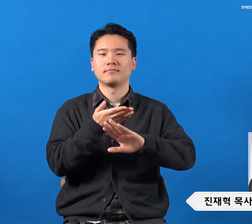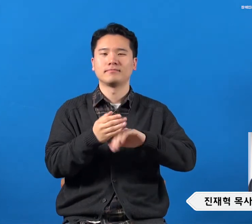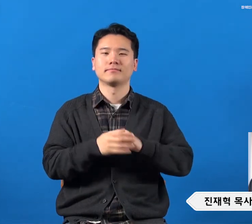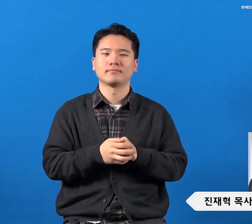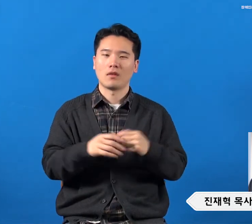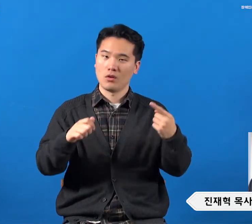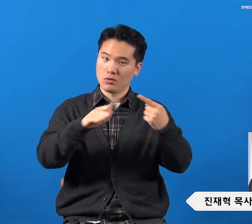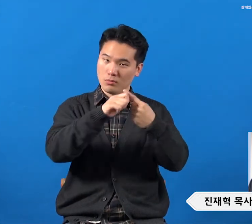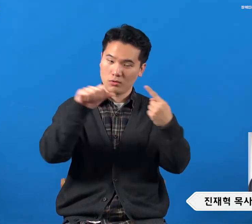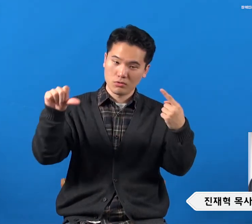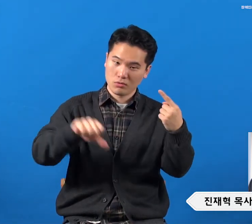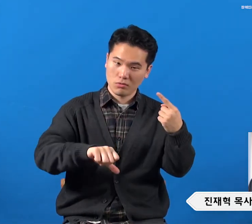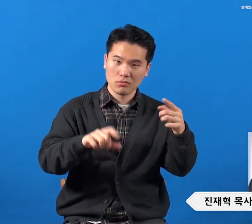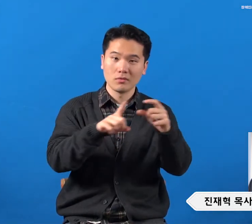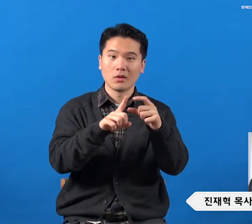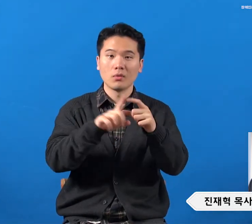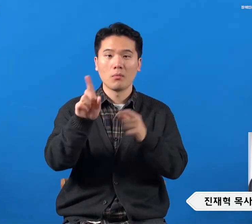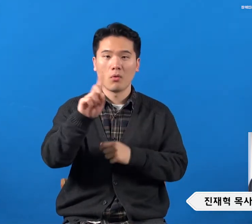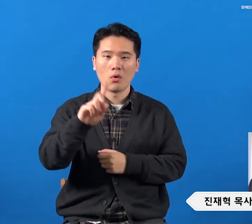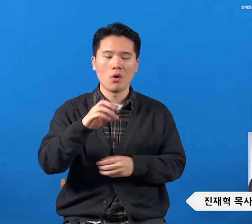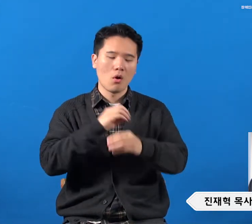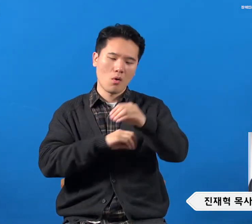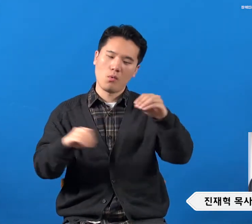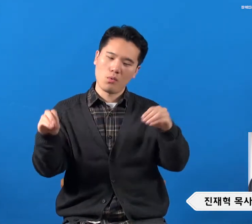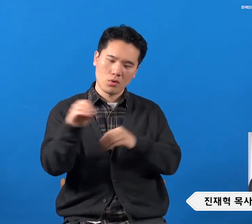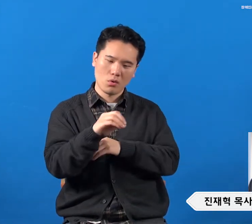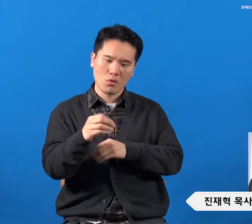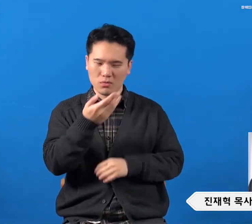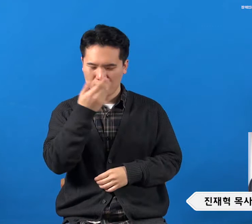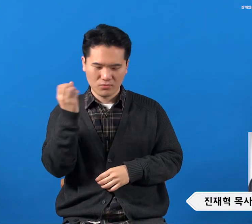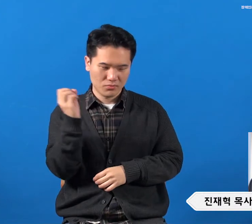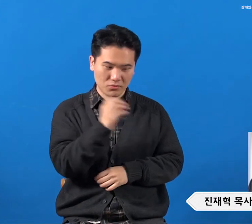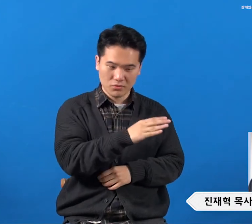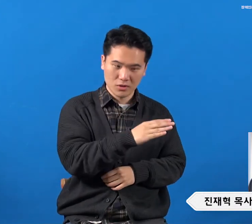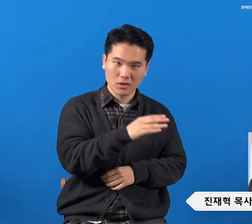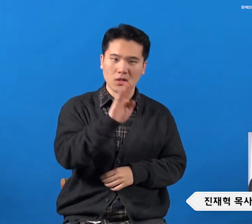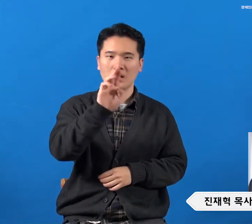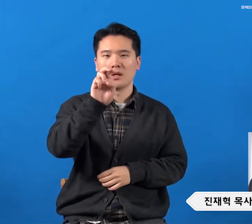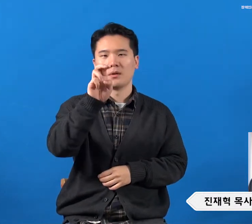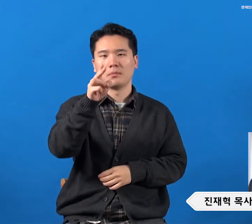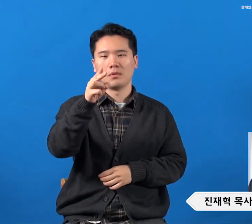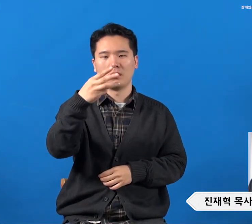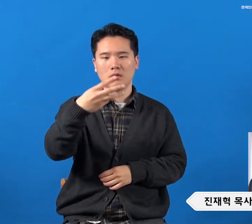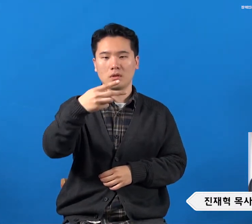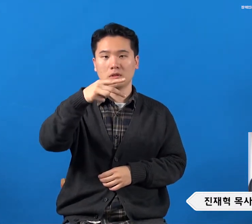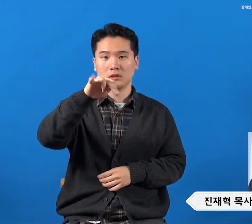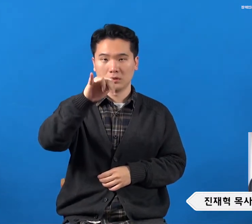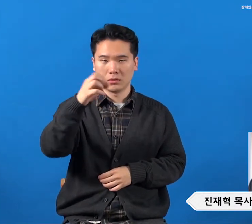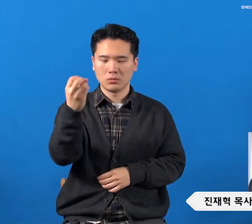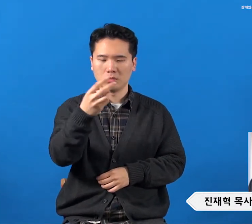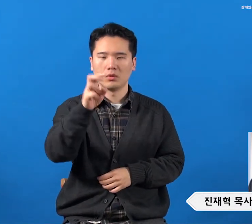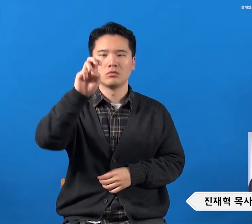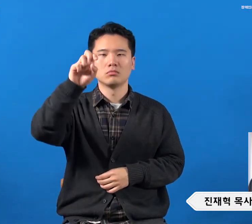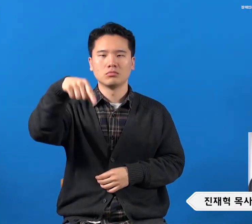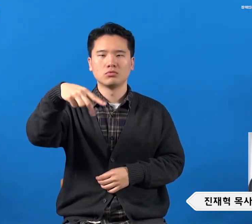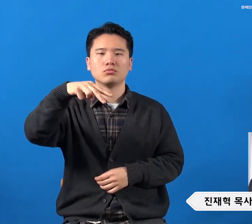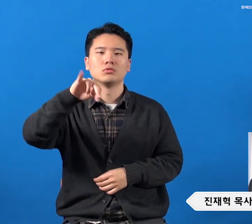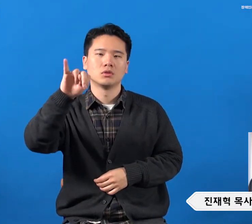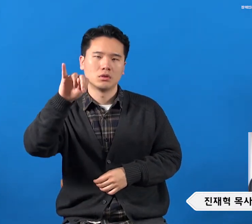히브리어 단어입니다. 첫 번째 저주란 단어는 오히려 멸시나 무시라고 번역을 해야